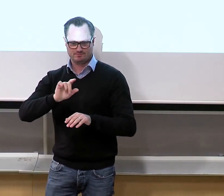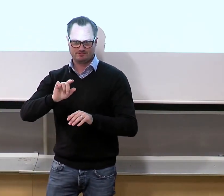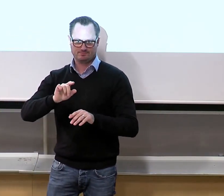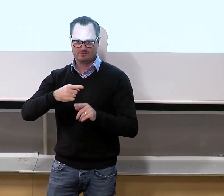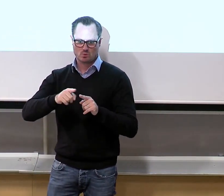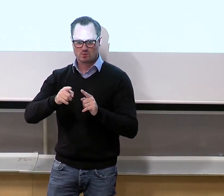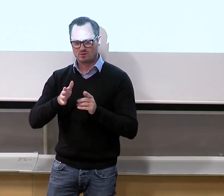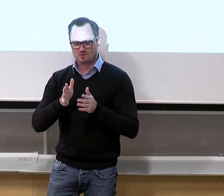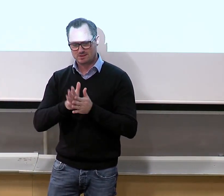det.